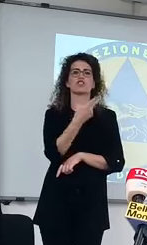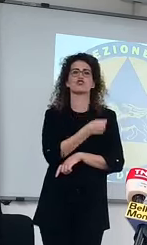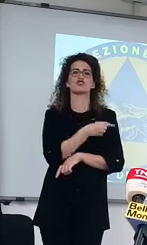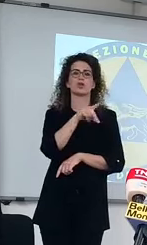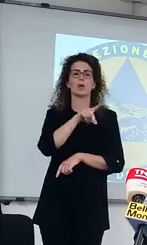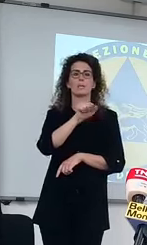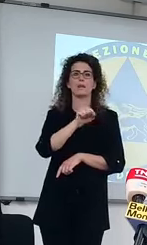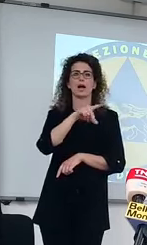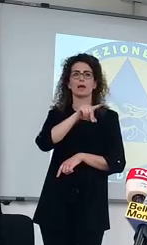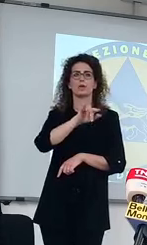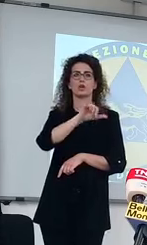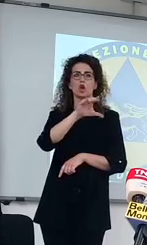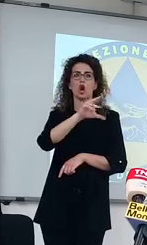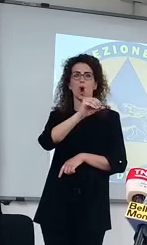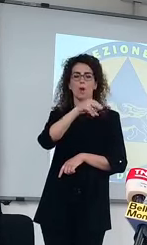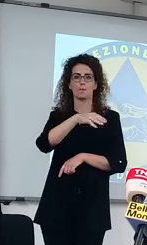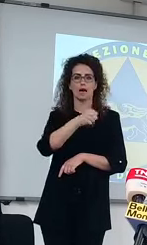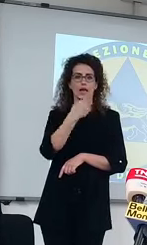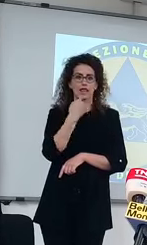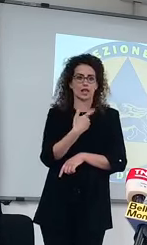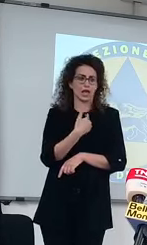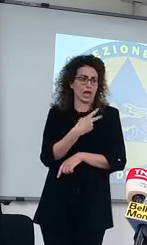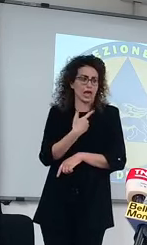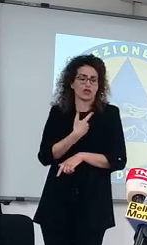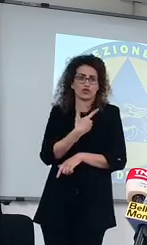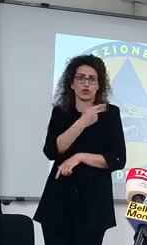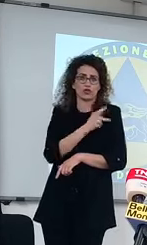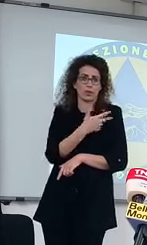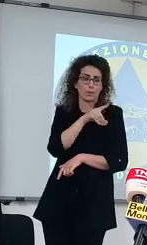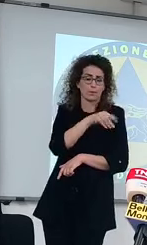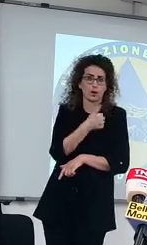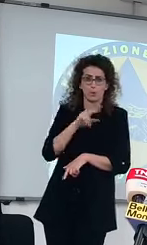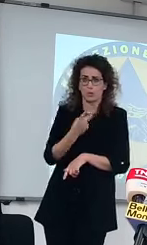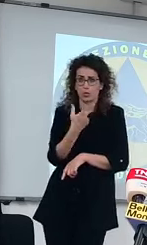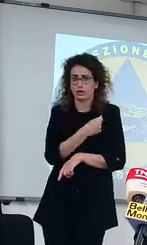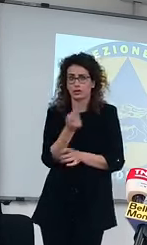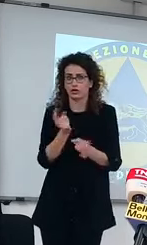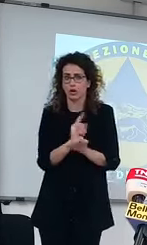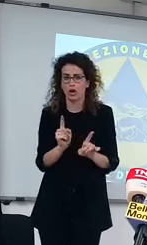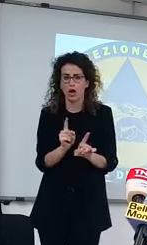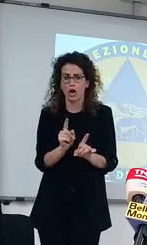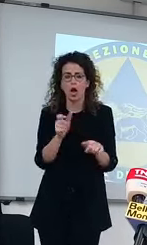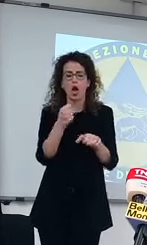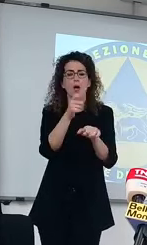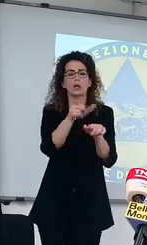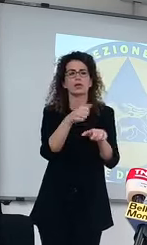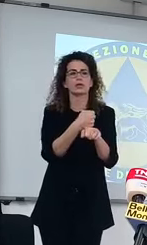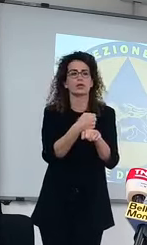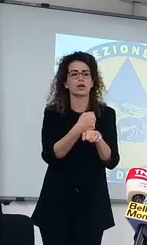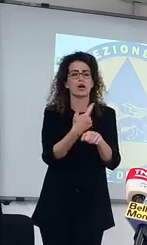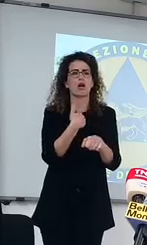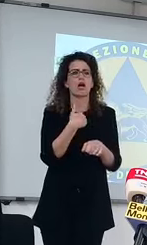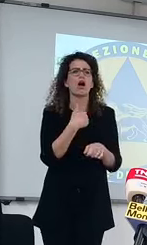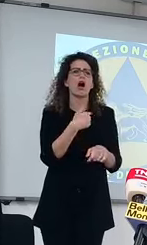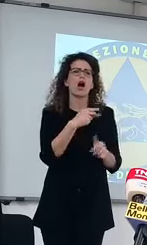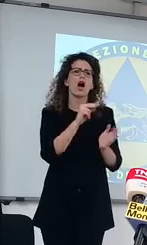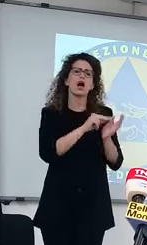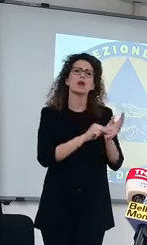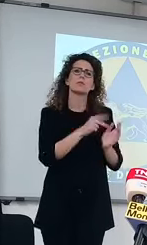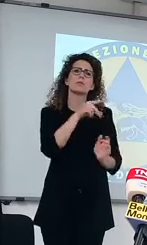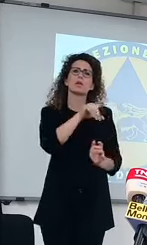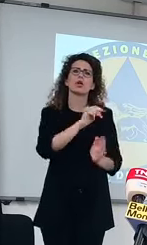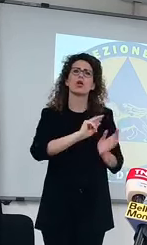e dice: guardi, quel giorno c'ho il papillomavirus, non posso fare la seconda dose. E l'operatore ha risposto: sposti il papillomavirus.